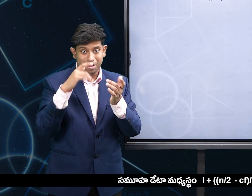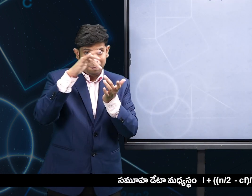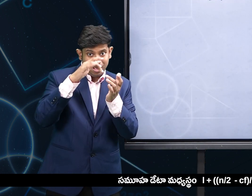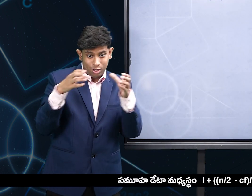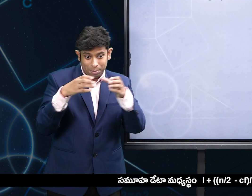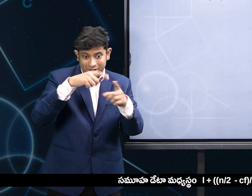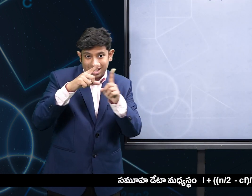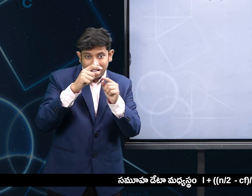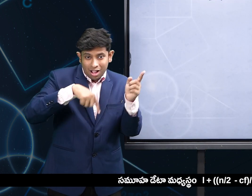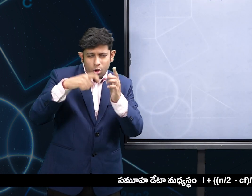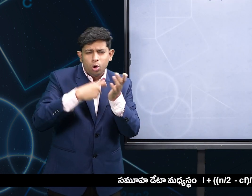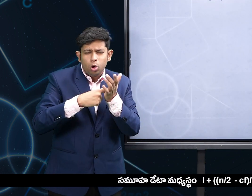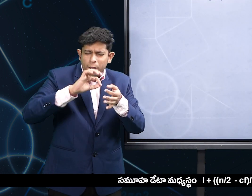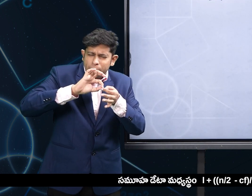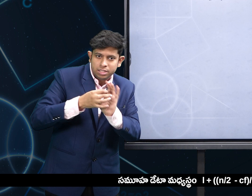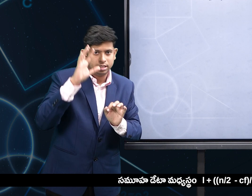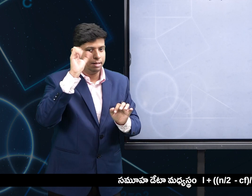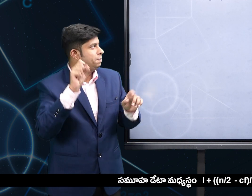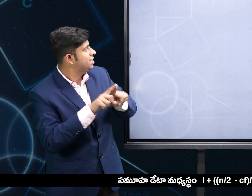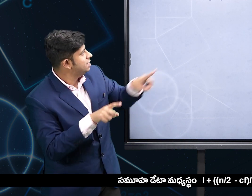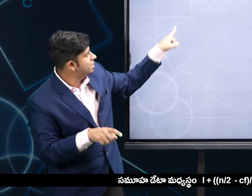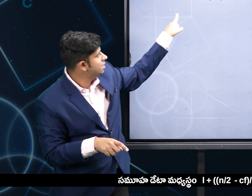మధ్యస్థం L ప్లస్ n/2 మైనస్